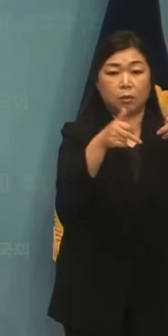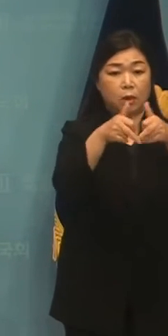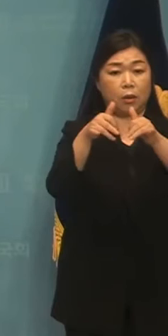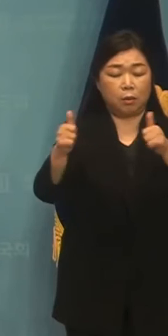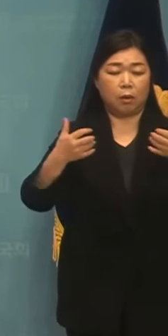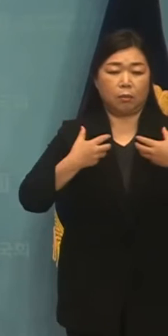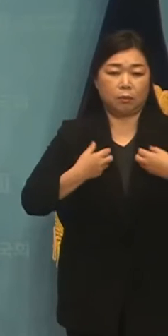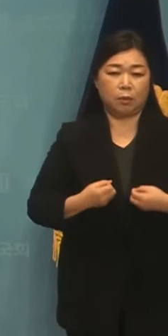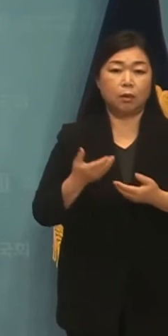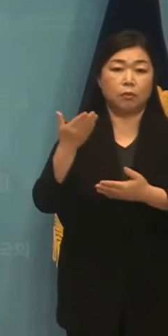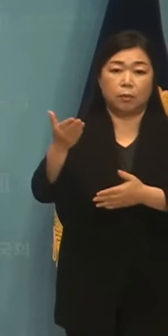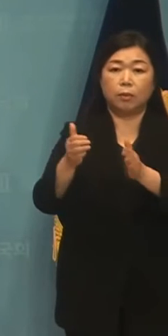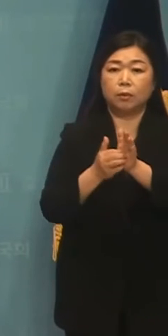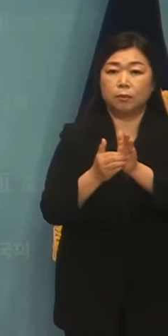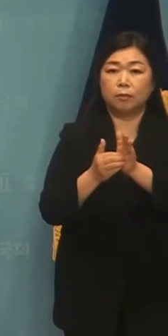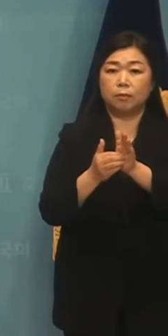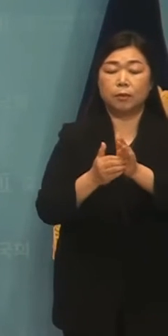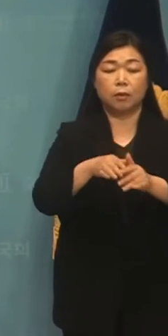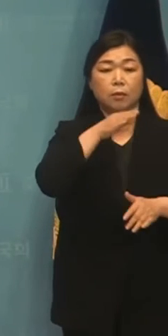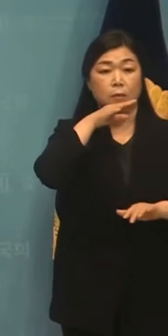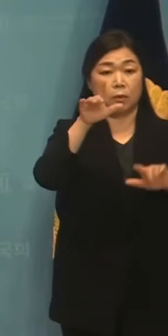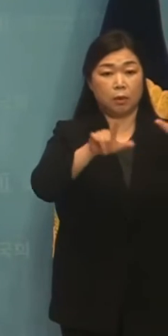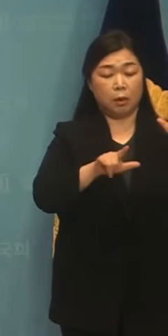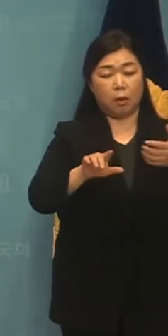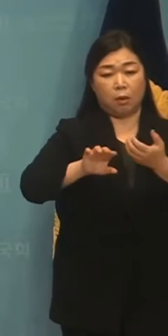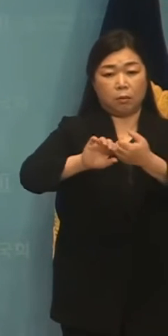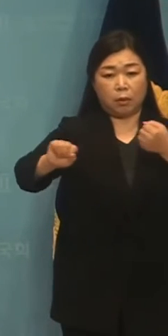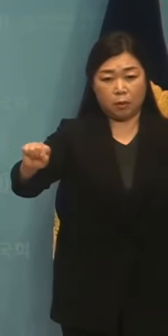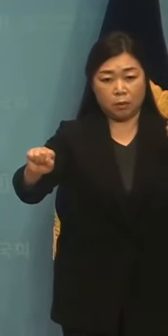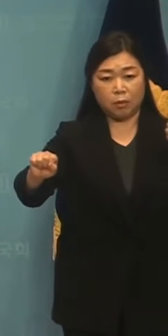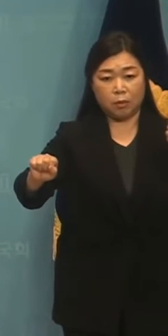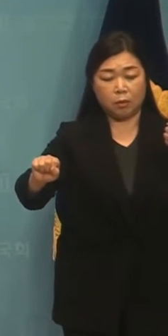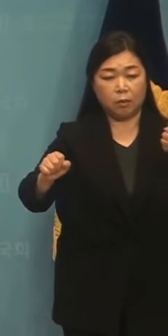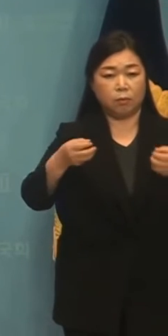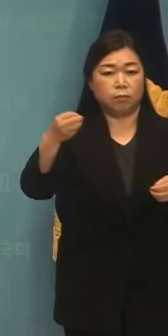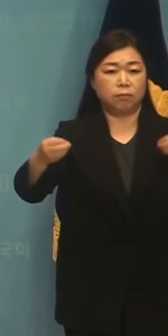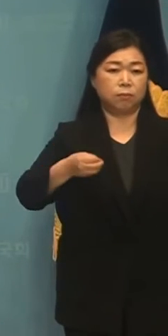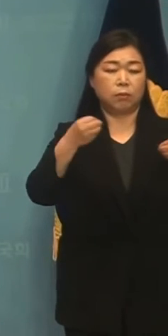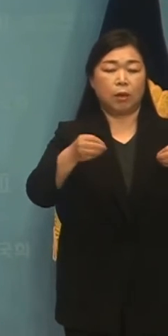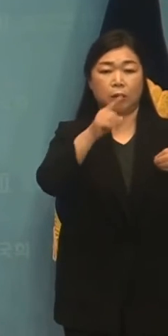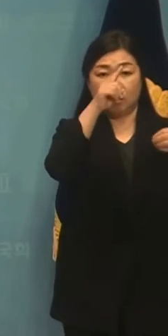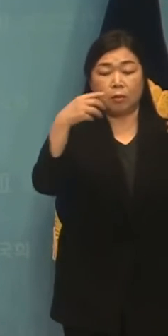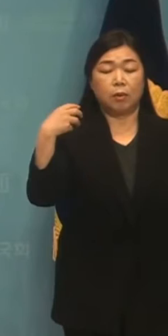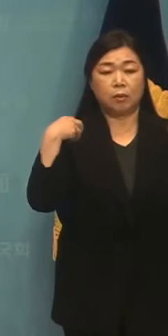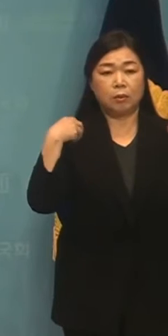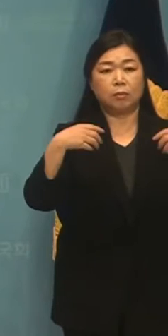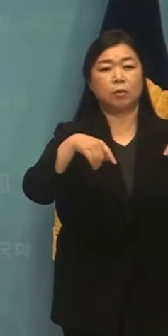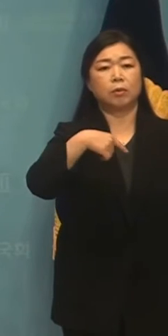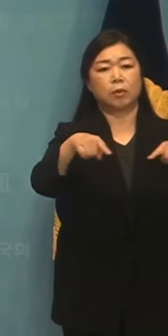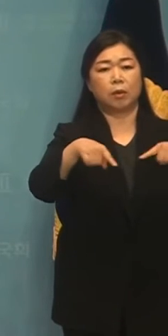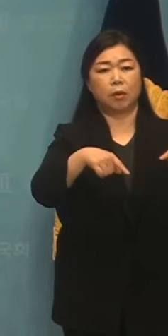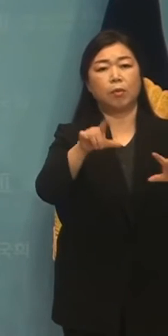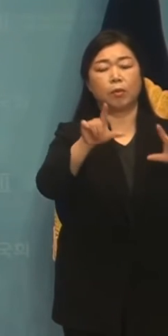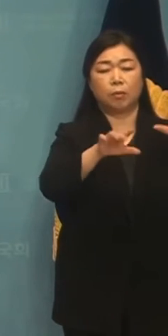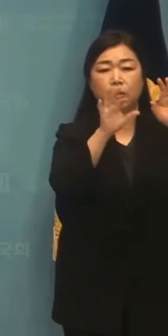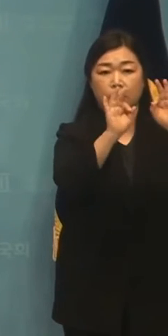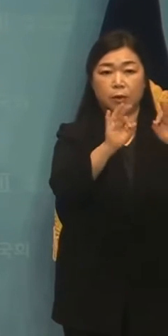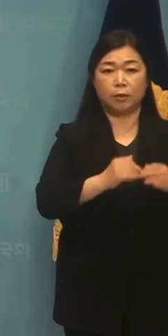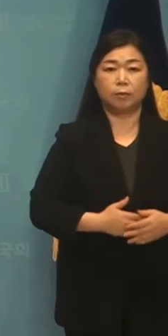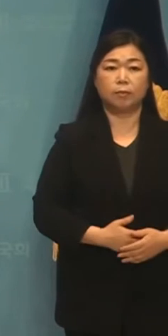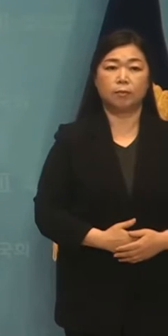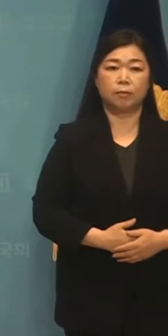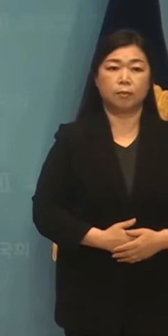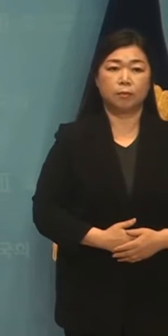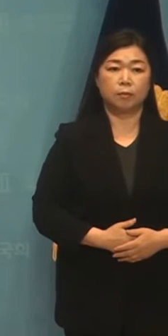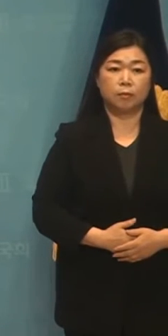실망만 안겨주었고 현실과 괴리된 정책으로 혼란만 가중시키고 있습니다.